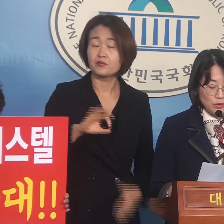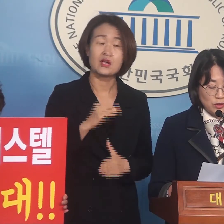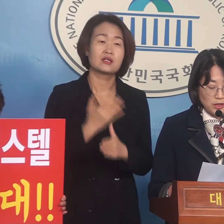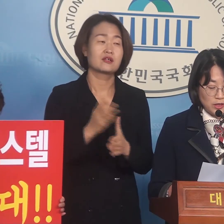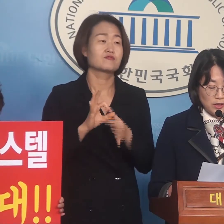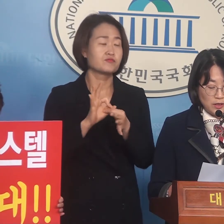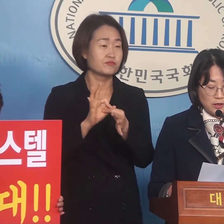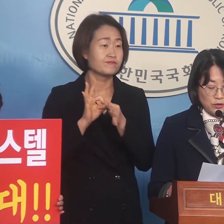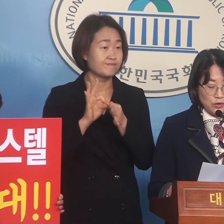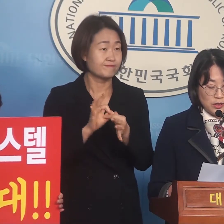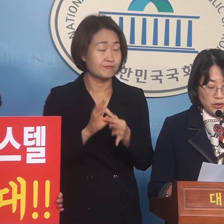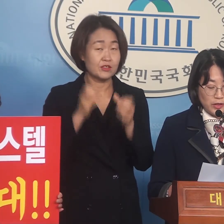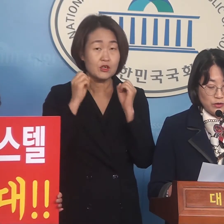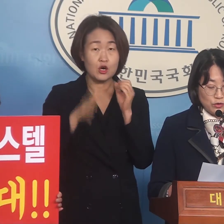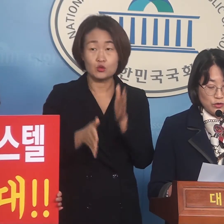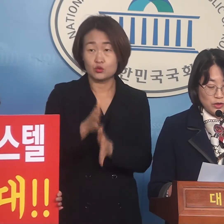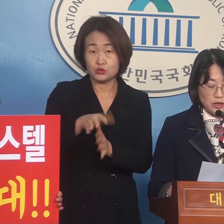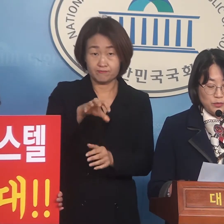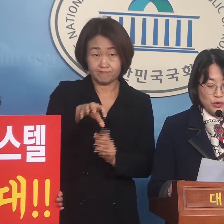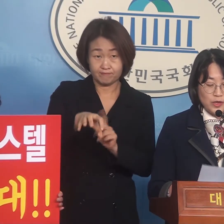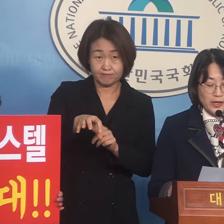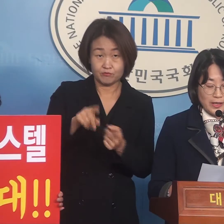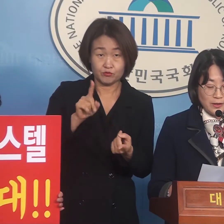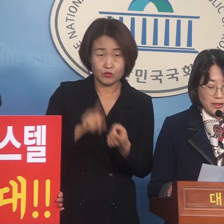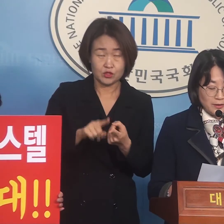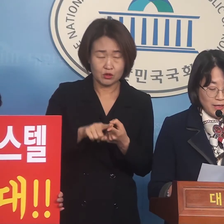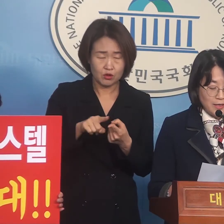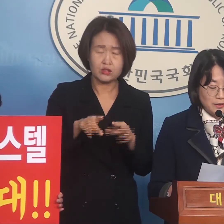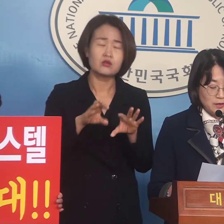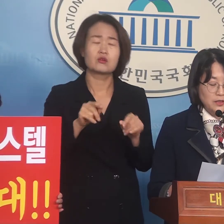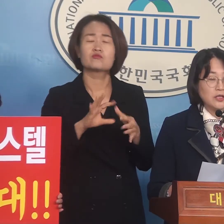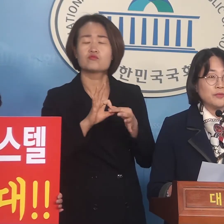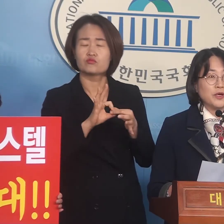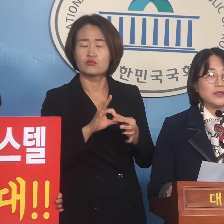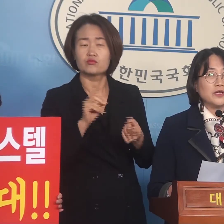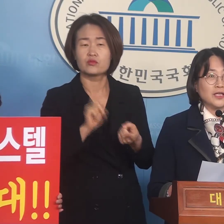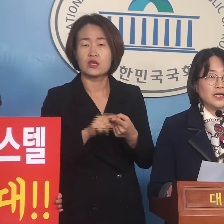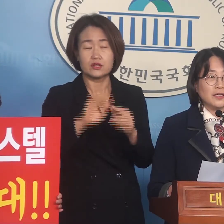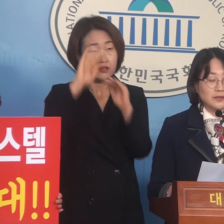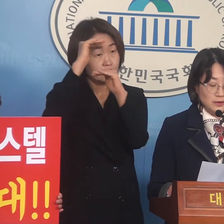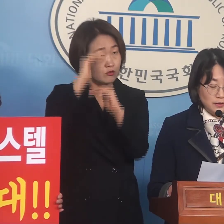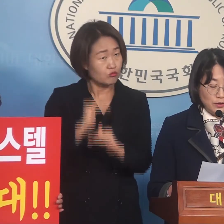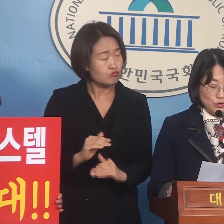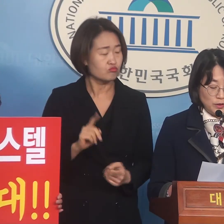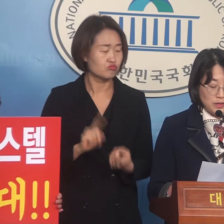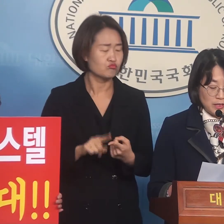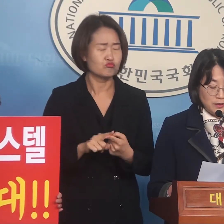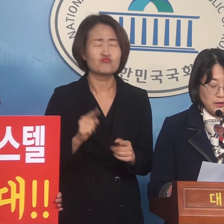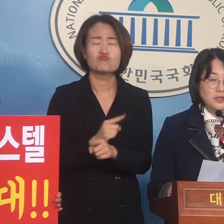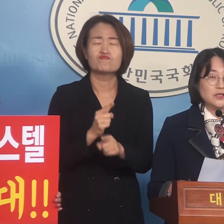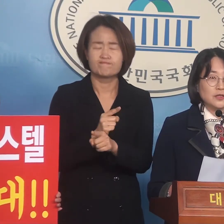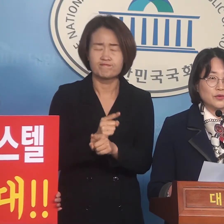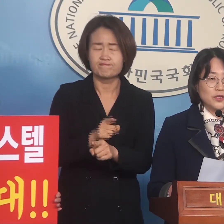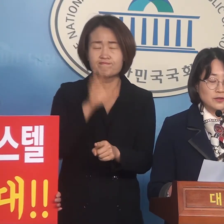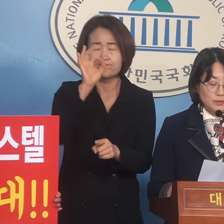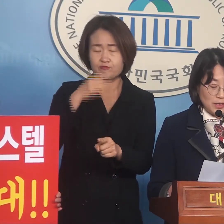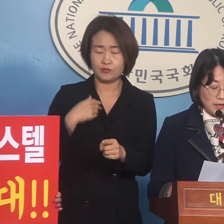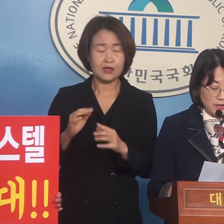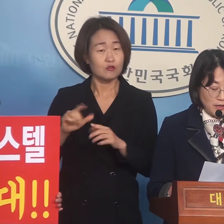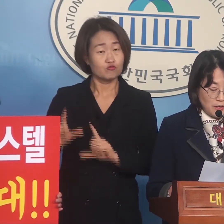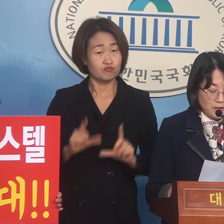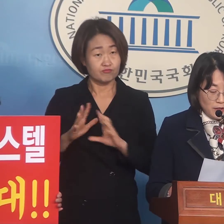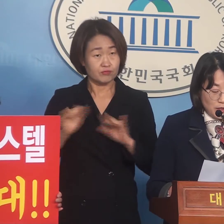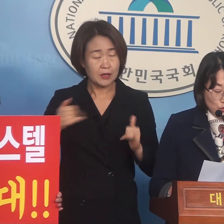평촌 신도시 지구단위 계획 중 이 부지와 관련된 사항을 변경해달라는 주민제안서를